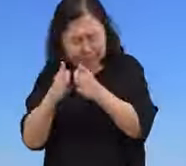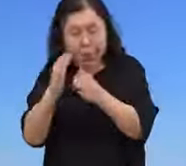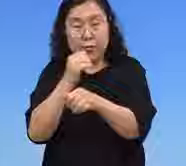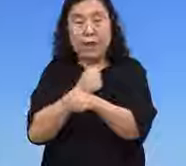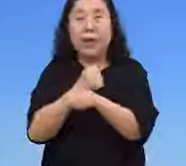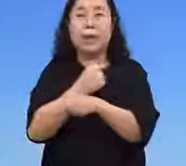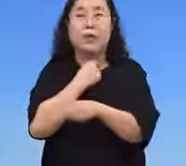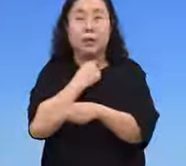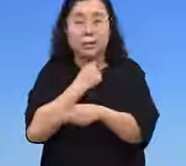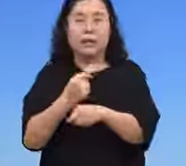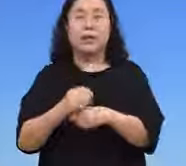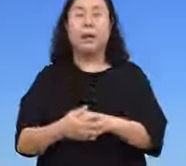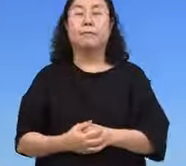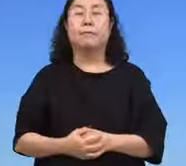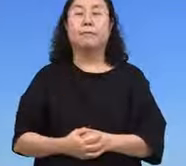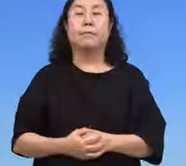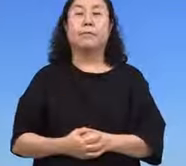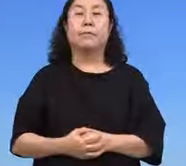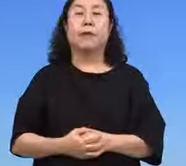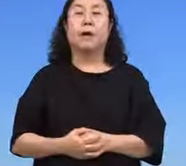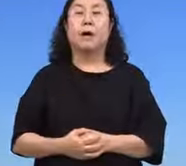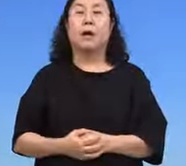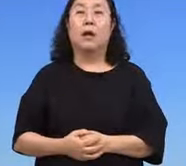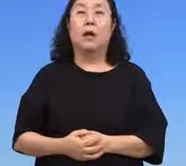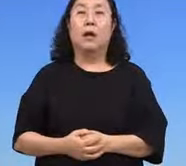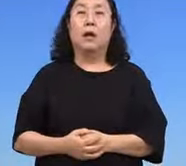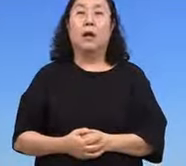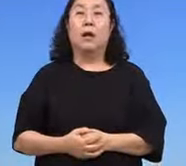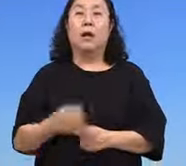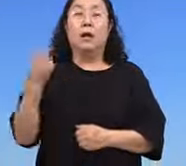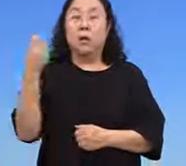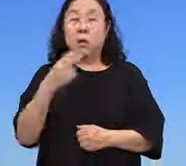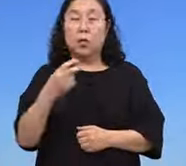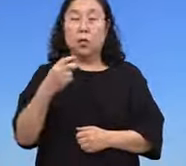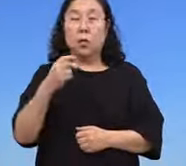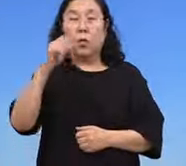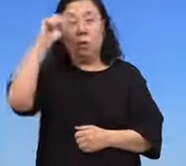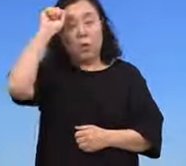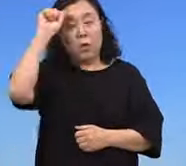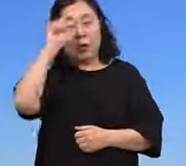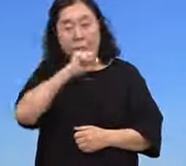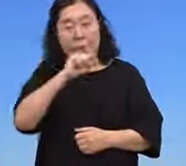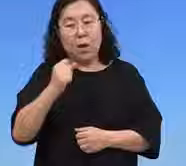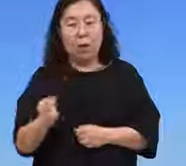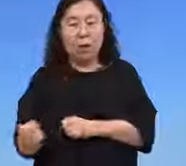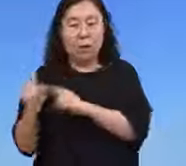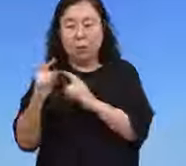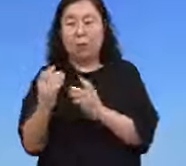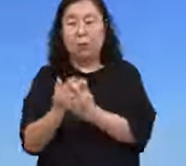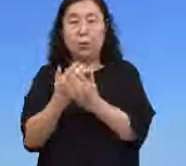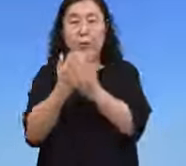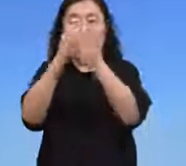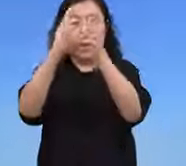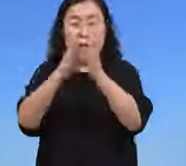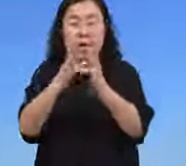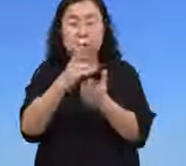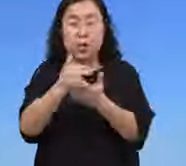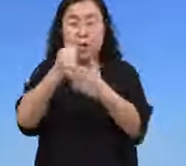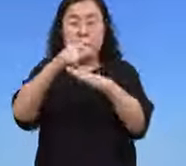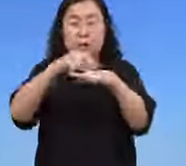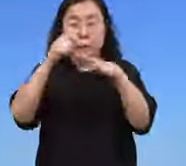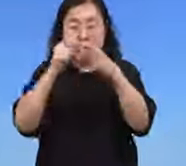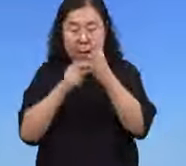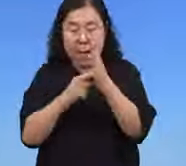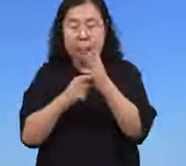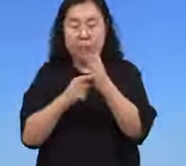온전히 집중하여 우리가 은혜를 받기를 원합니다. 그리고 그 새벽 부흥의 내내 이 주님의 마음을